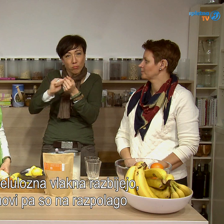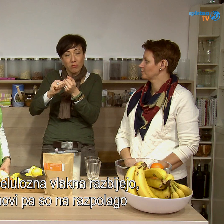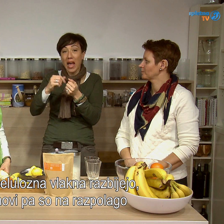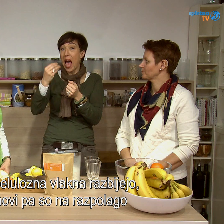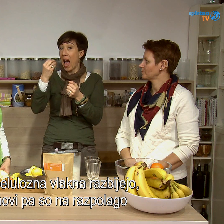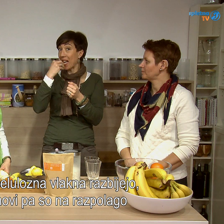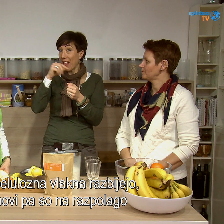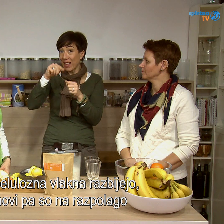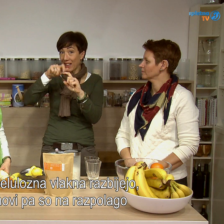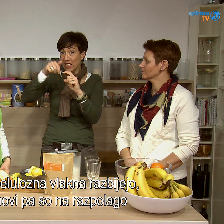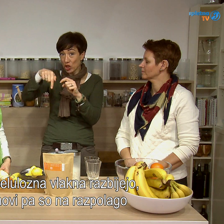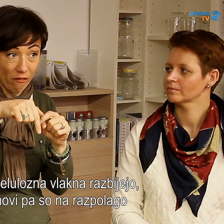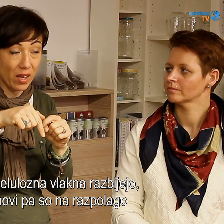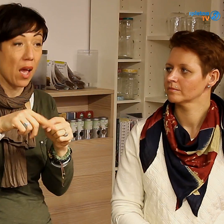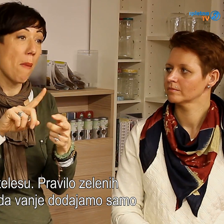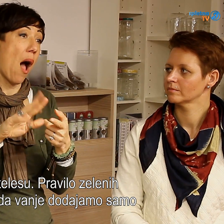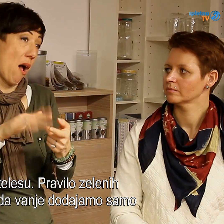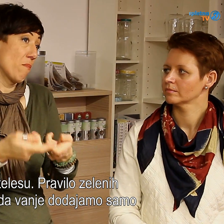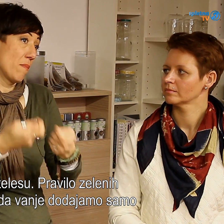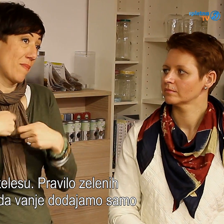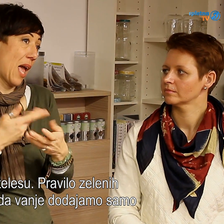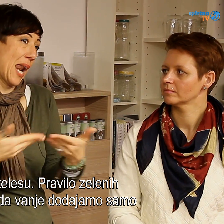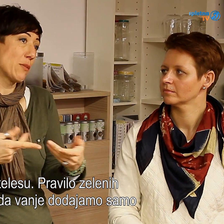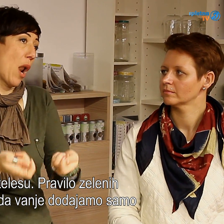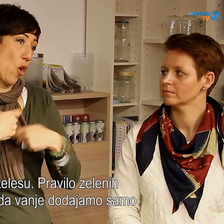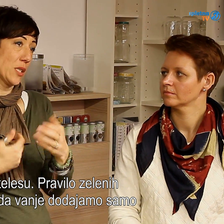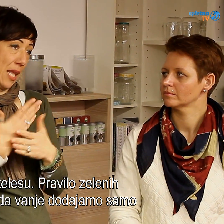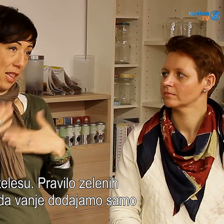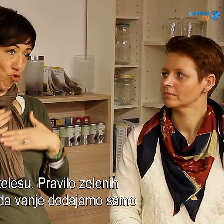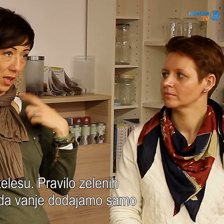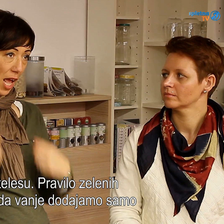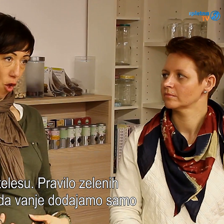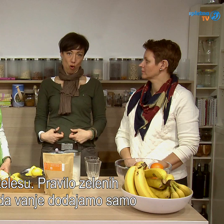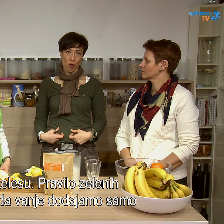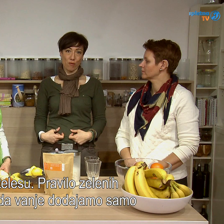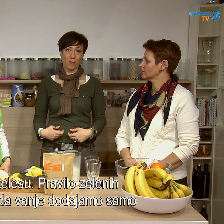hranilne snovi pa so na razpolago našemu telesu.